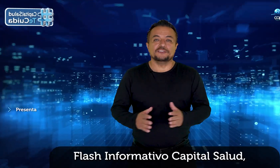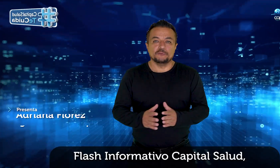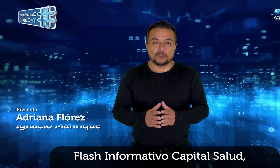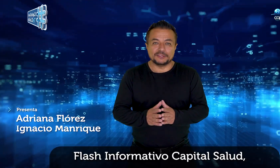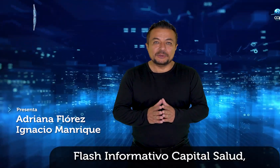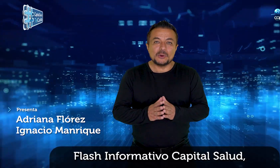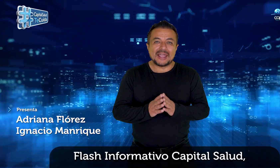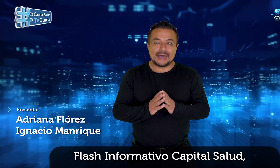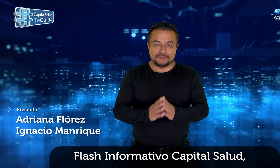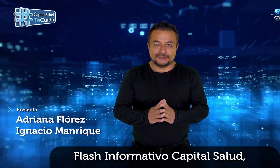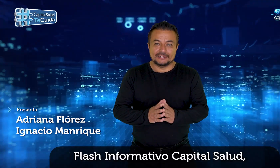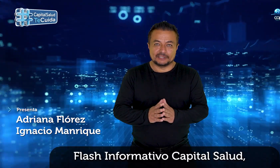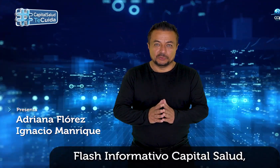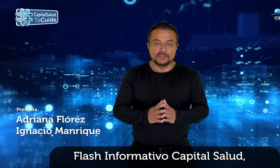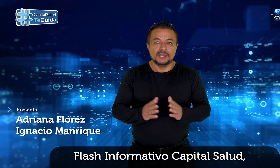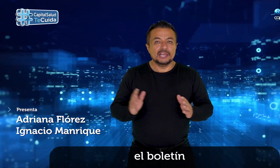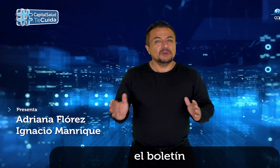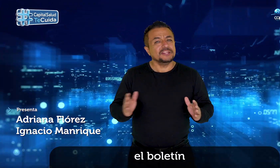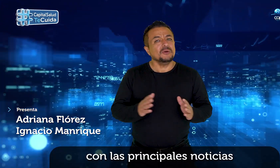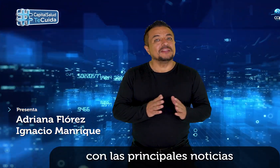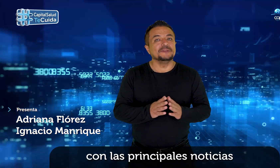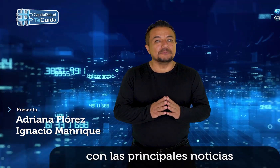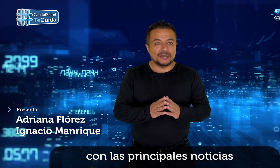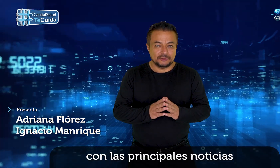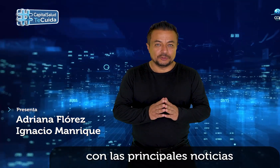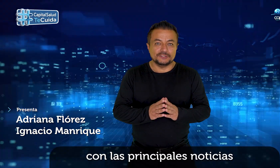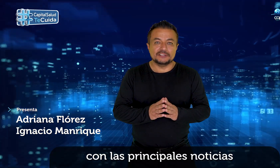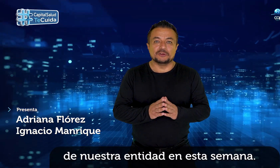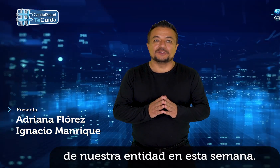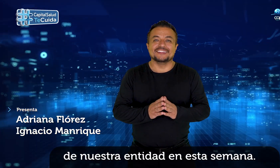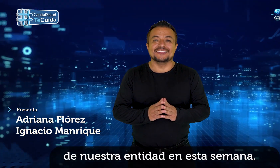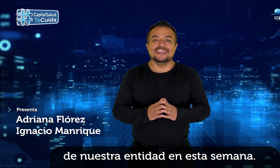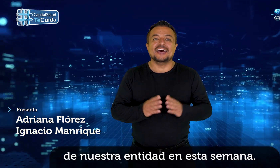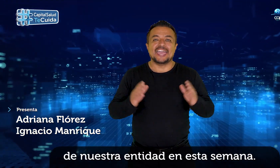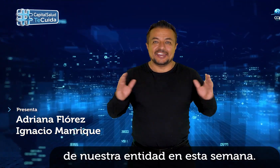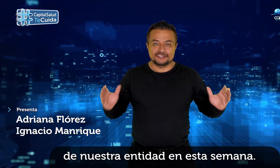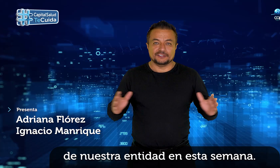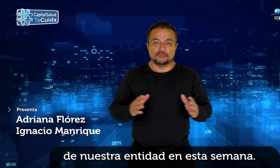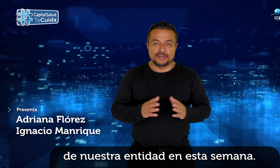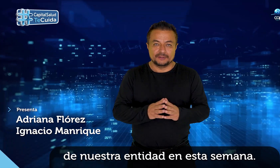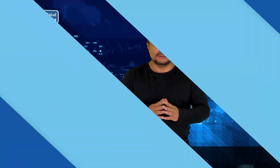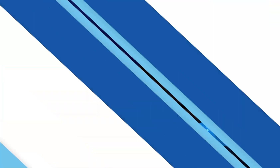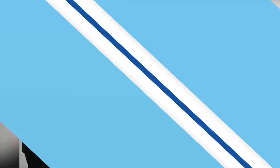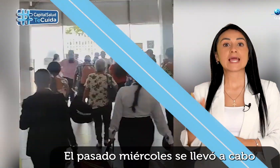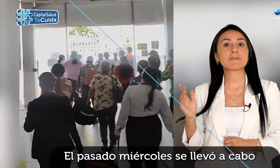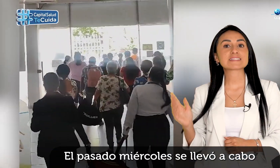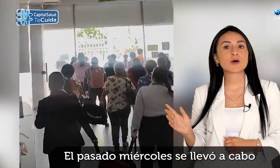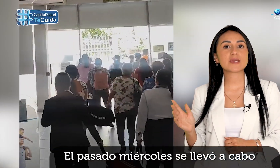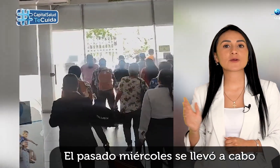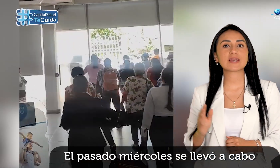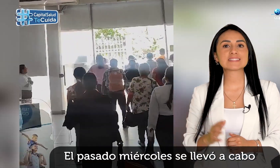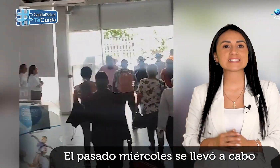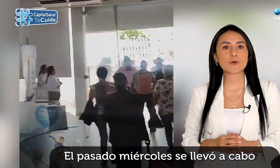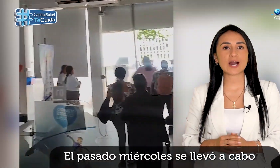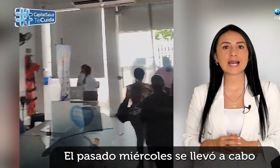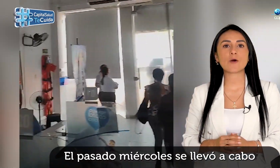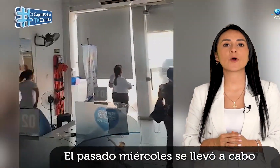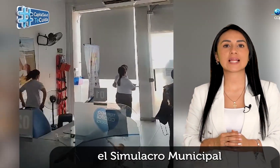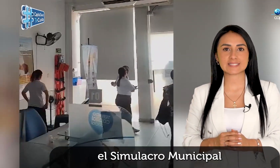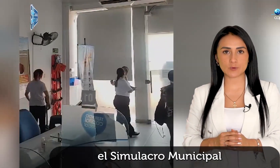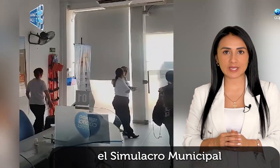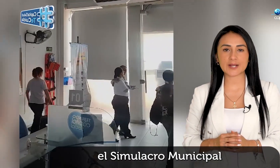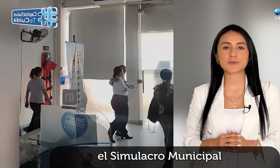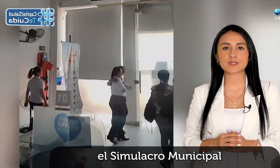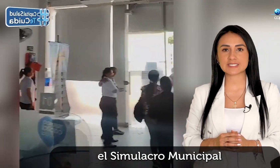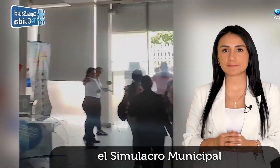Bienvenidos al Flash Informativo Capital Salud, el boletín con las principales noticias de nuestra entidad en esta semana. El pasado miércoles se llevó a cabo